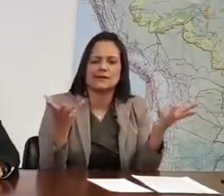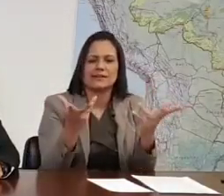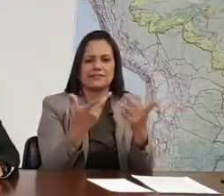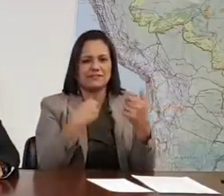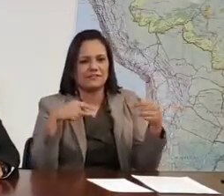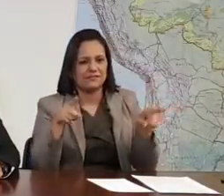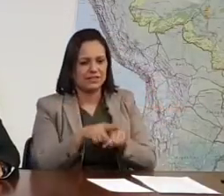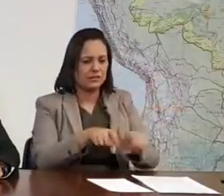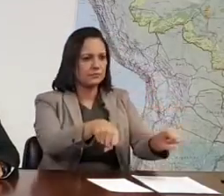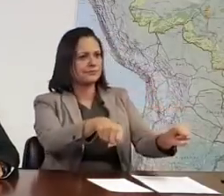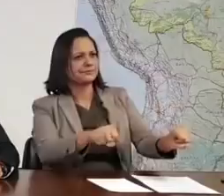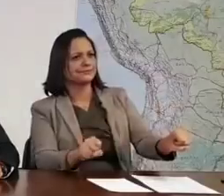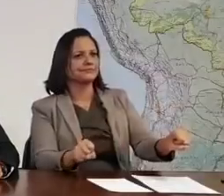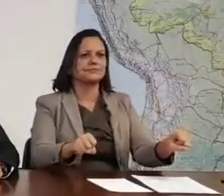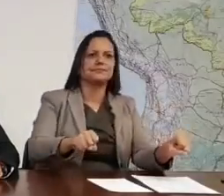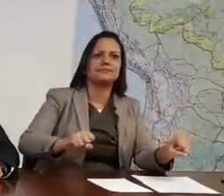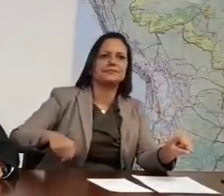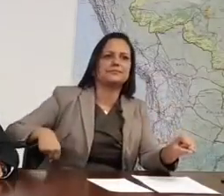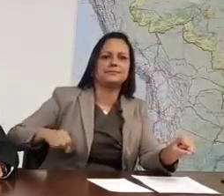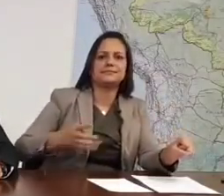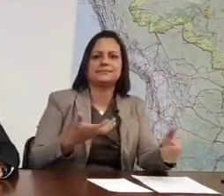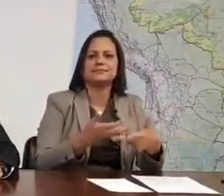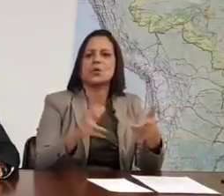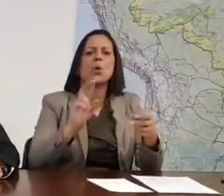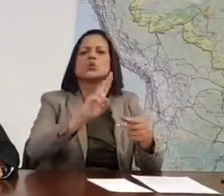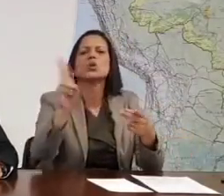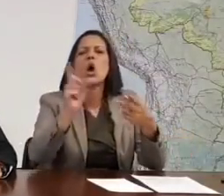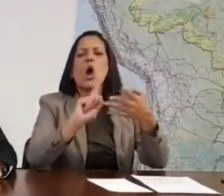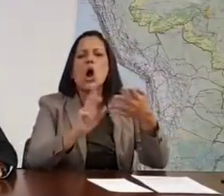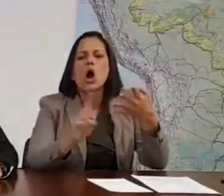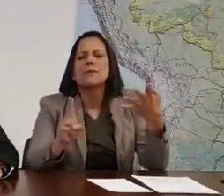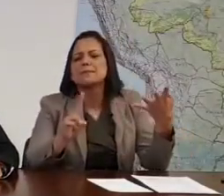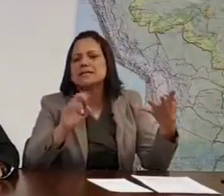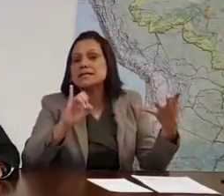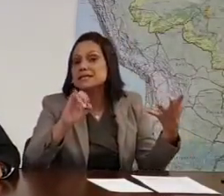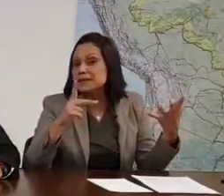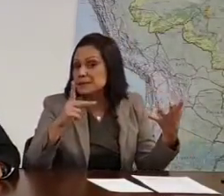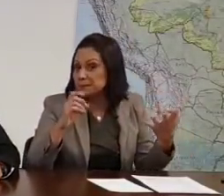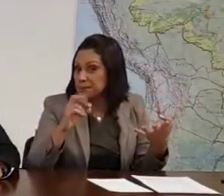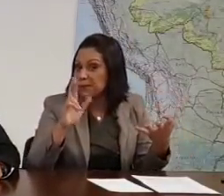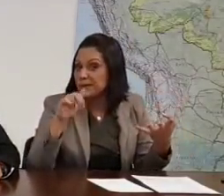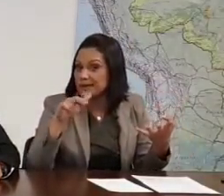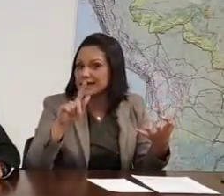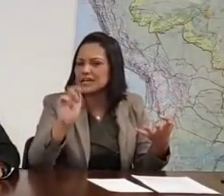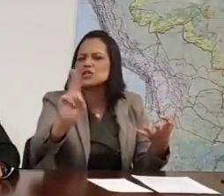Ribeira acima. Vai passar por Iporanga. Ajuda aí, moça. Vai chegar talvez até na cidade de Ribeira.